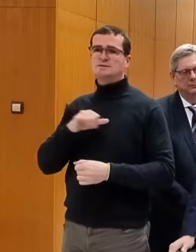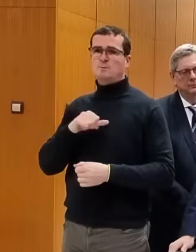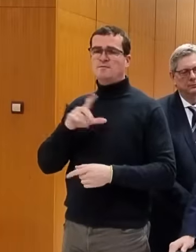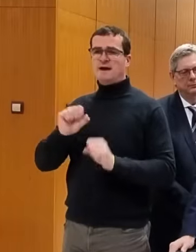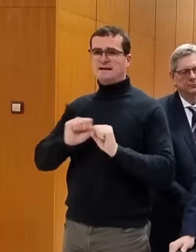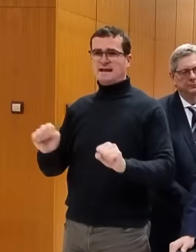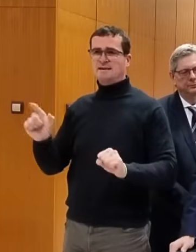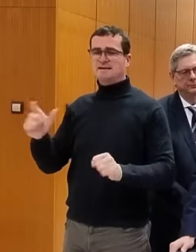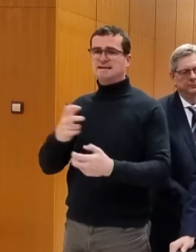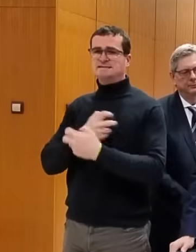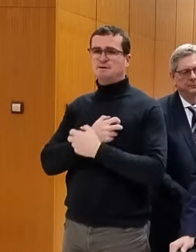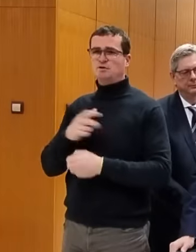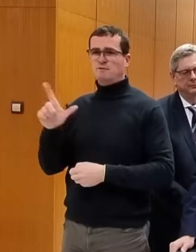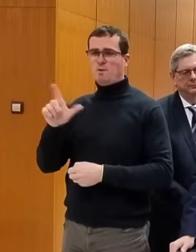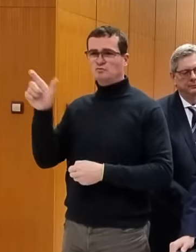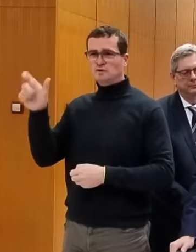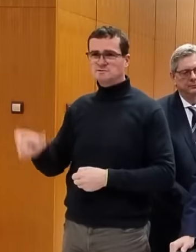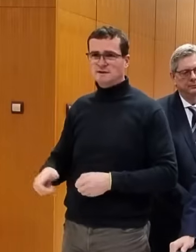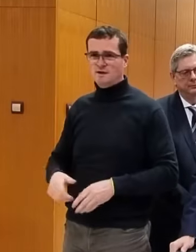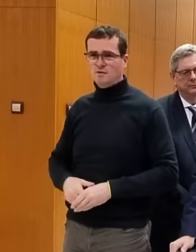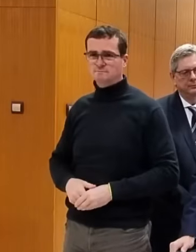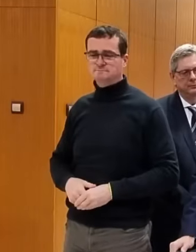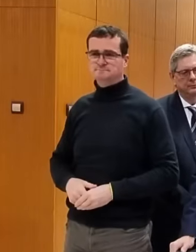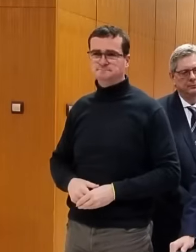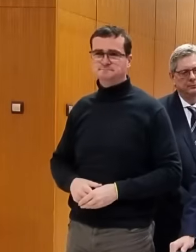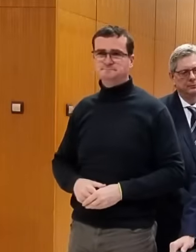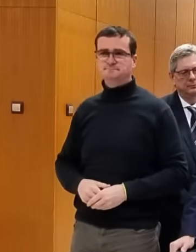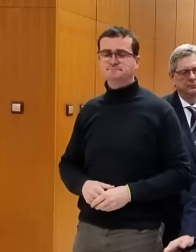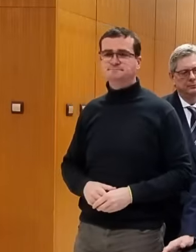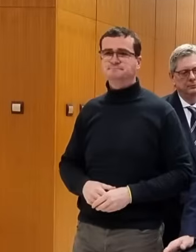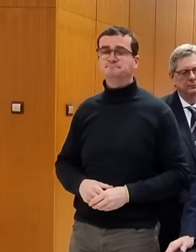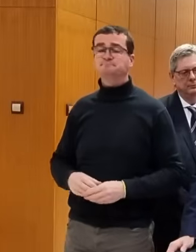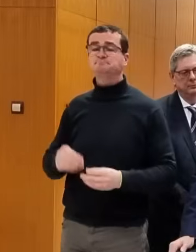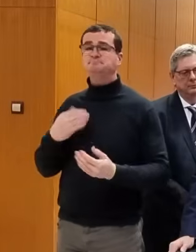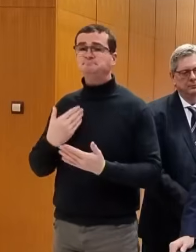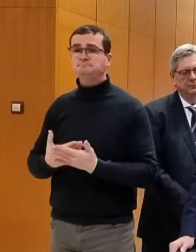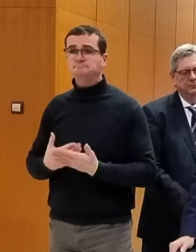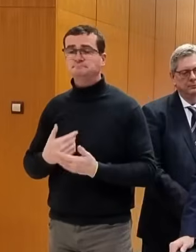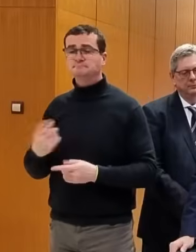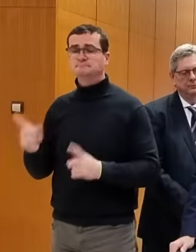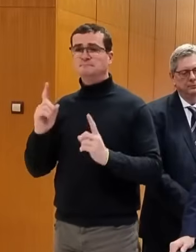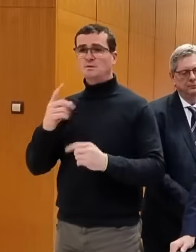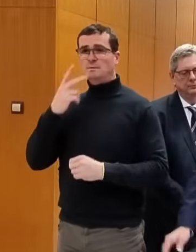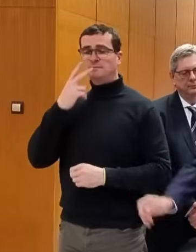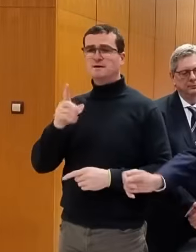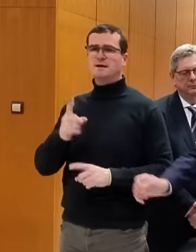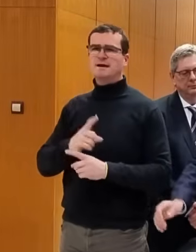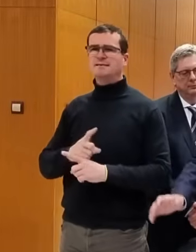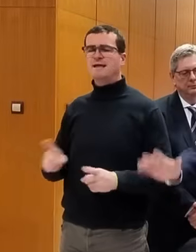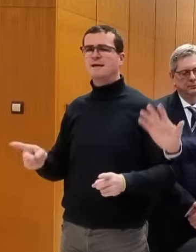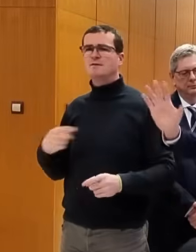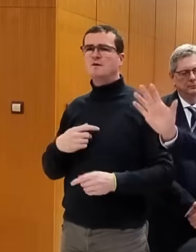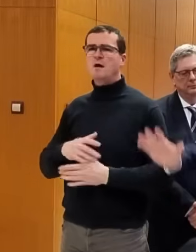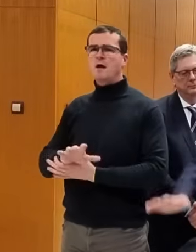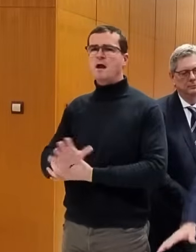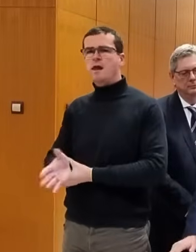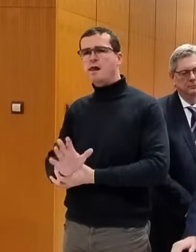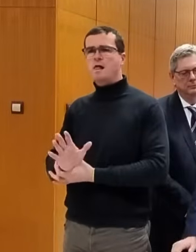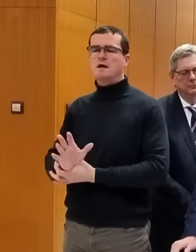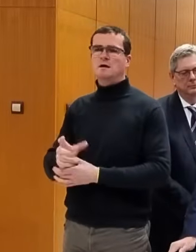boli chránené smrťou Milana Lučanského? A práve preto by sme sa na to mali pozrieť. Kde kto, keď si vytkne nohu, tak